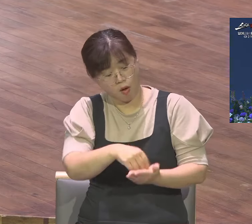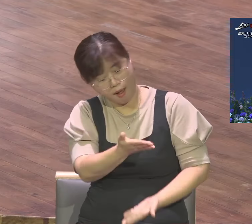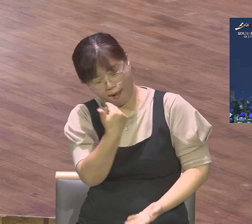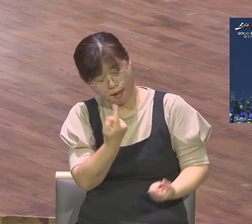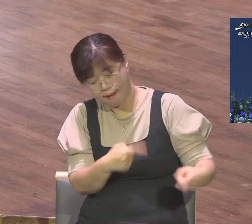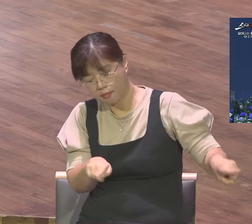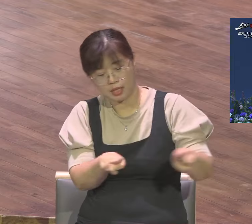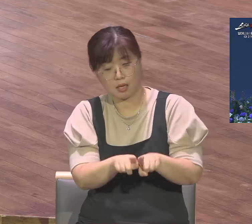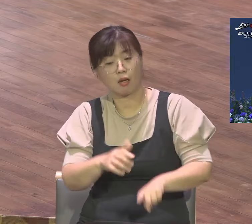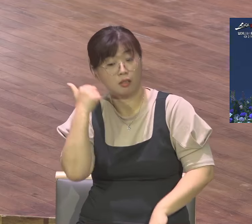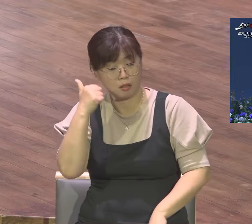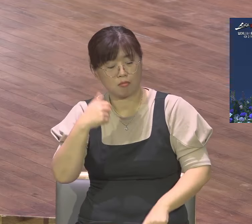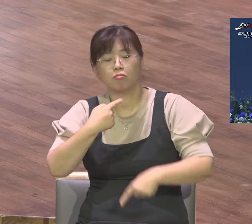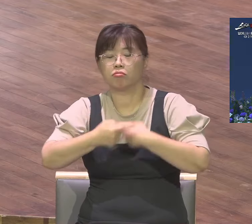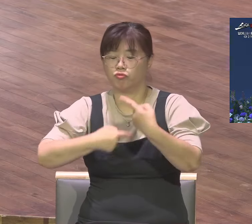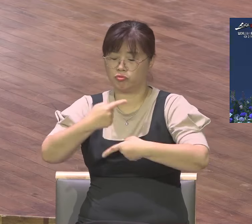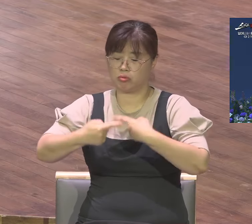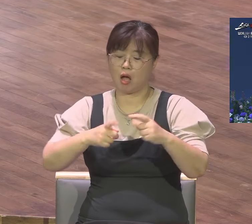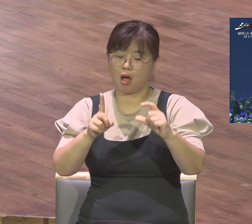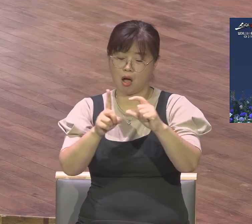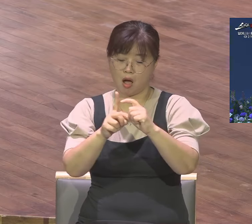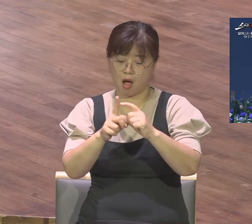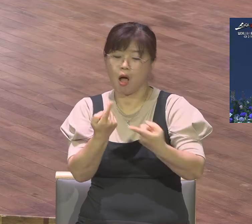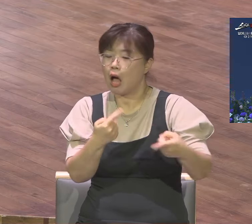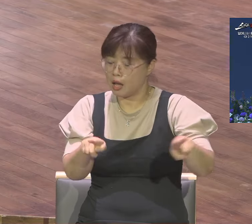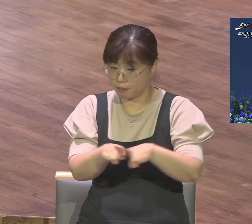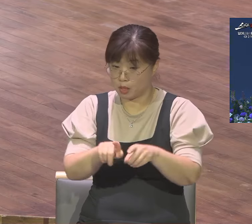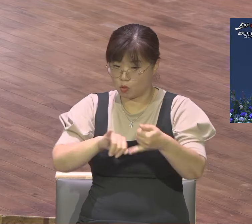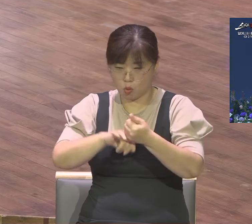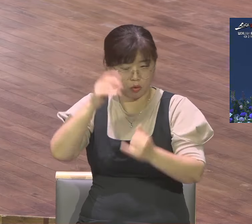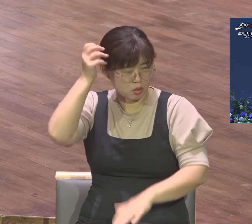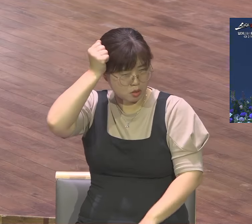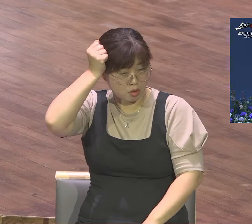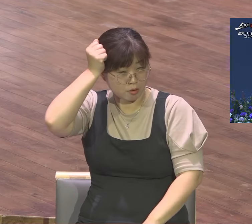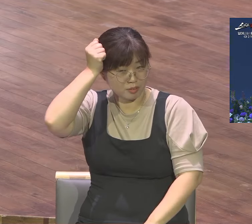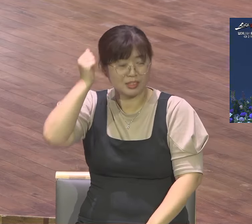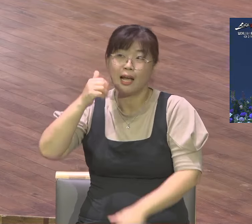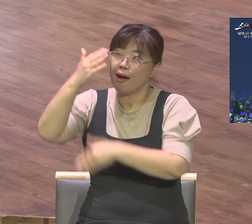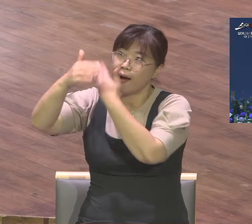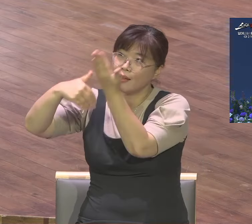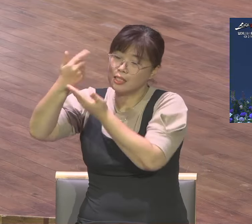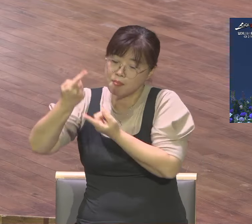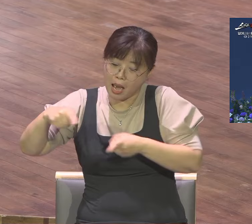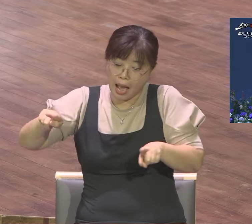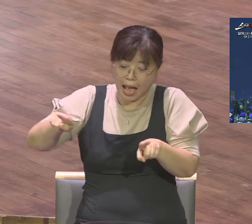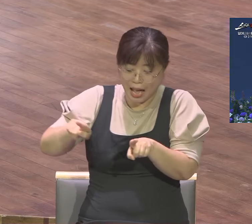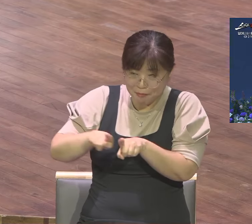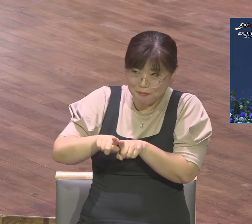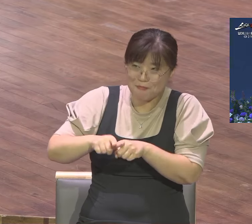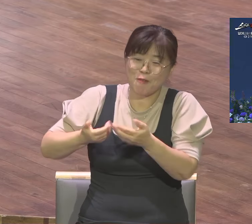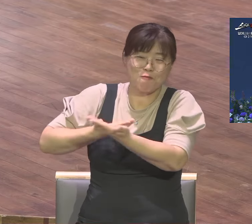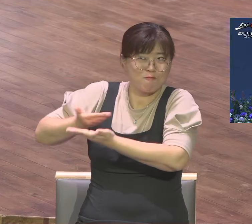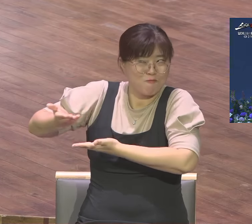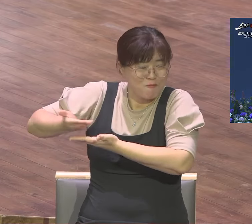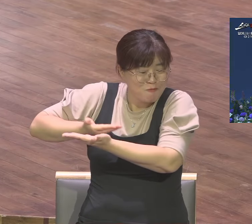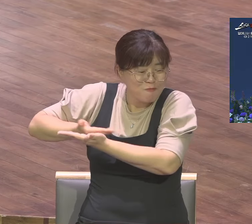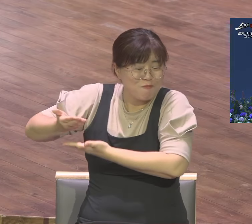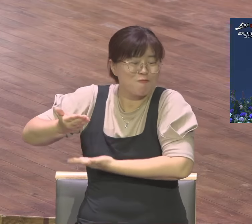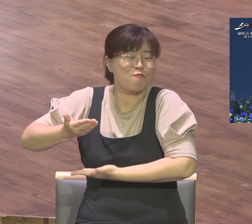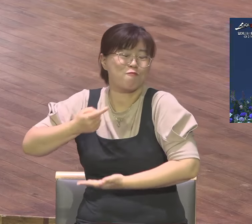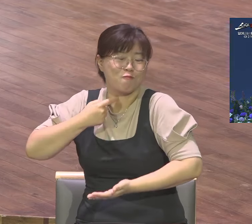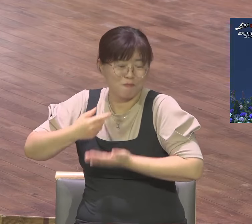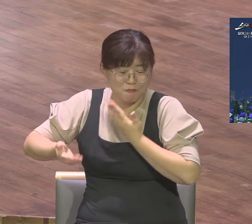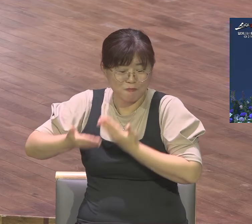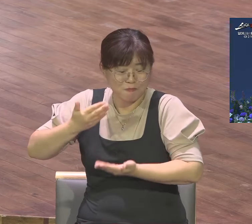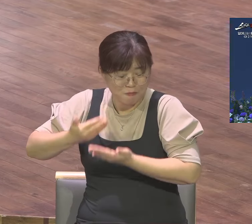영원토록 함께 하시는 성령 내주 인도 역사를 사실적으로 체험하고 누리는 이